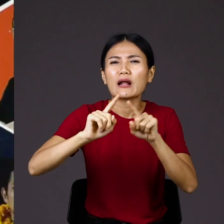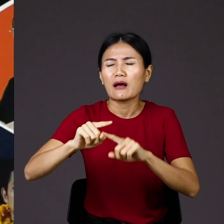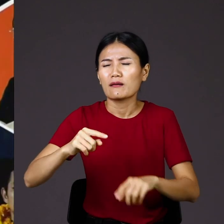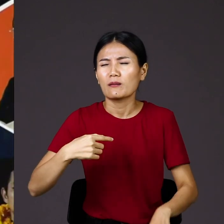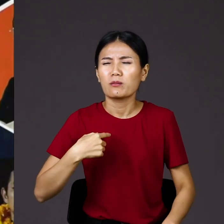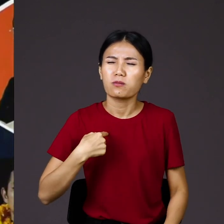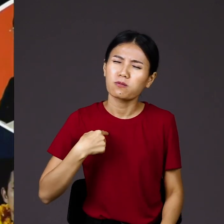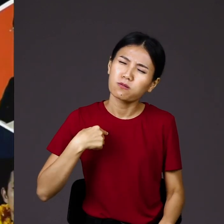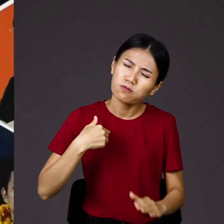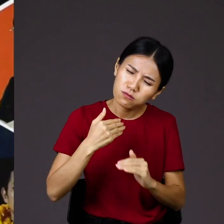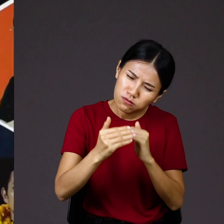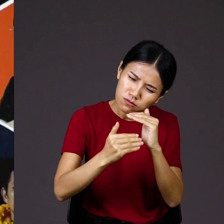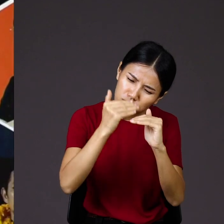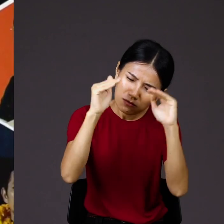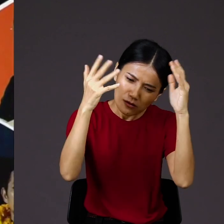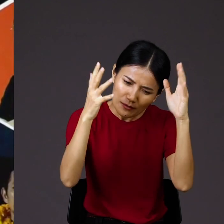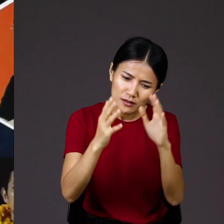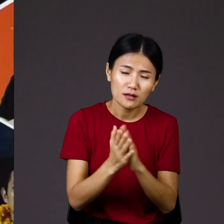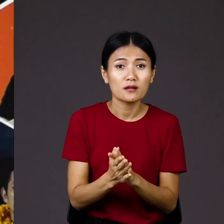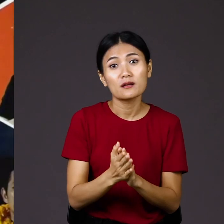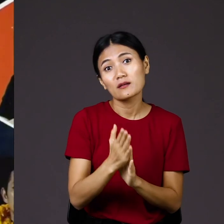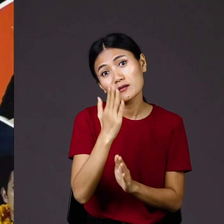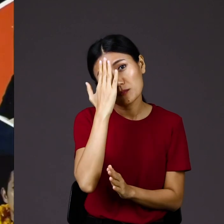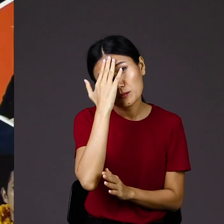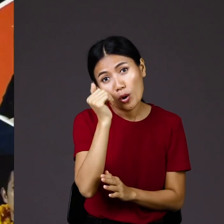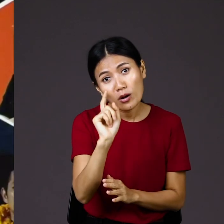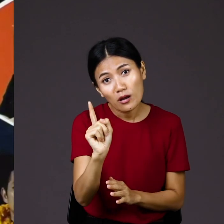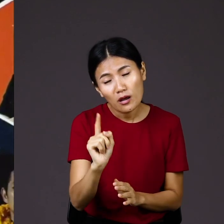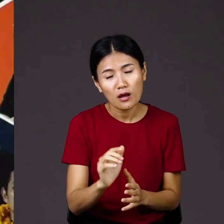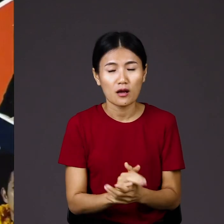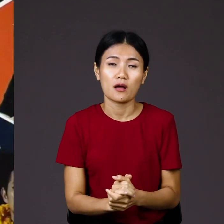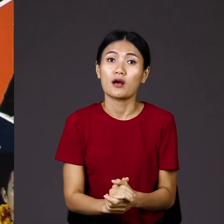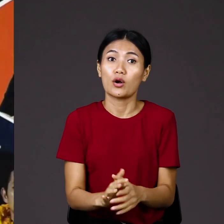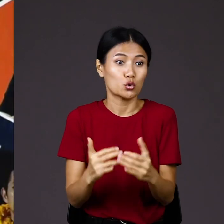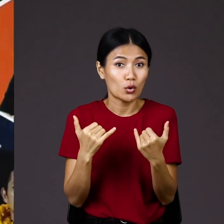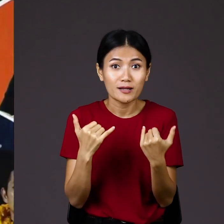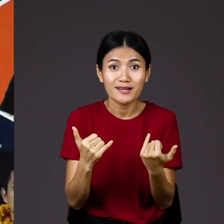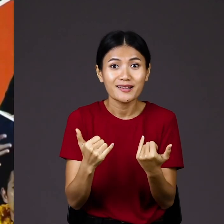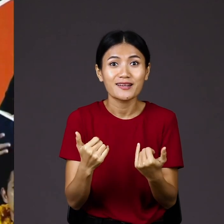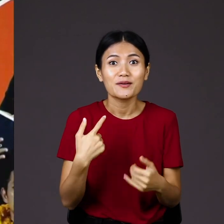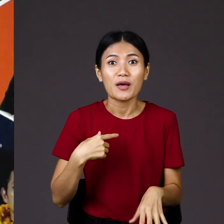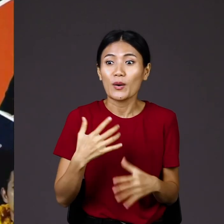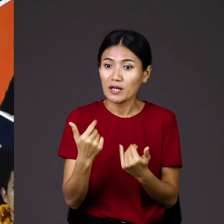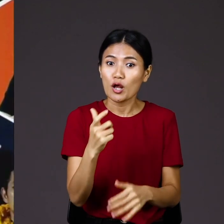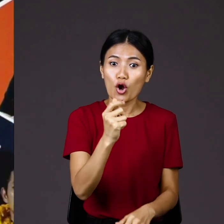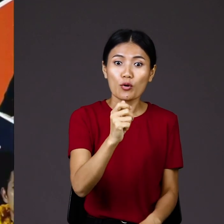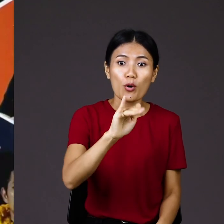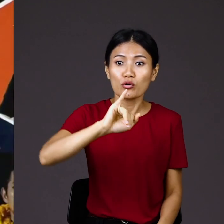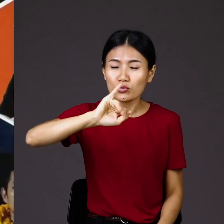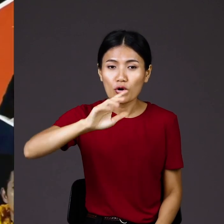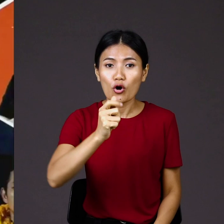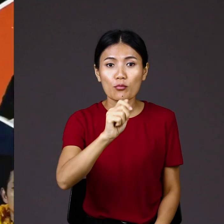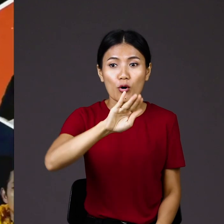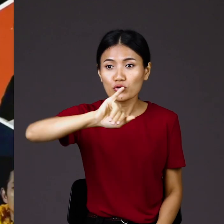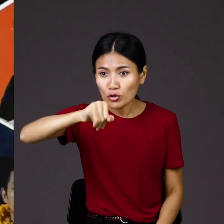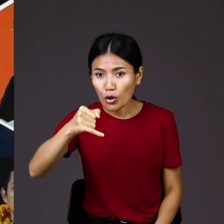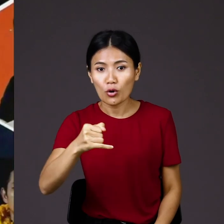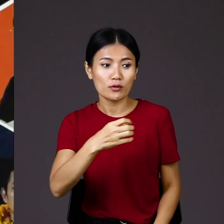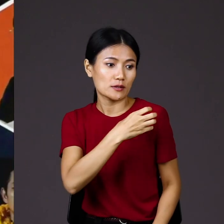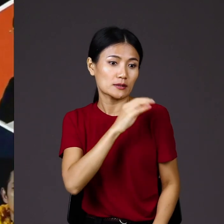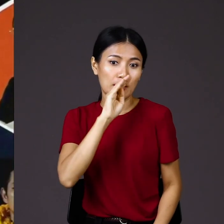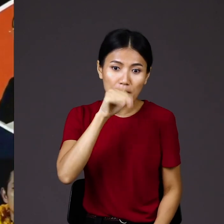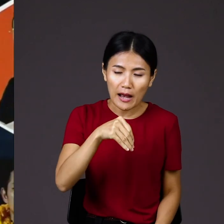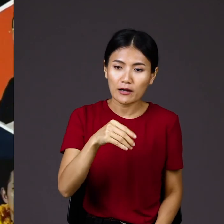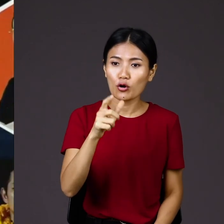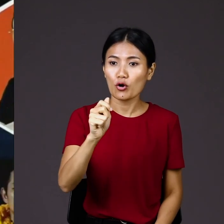พอผมพูดตรงนี้หมายถึงอะไรเราบอกว่าทุกวันนี้เราทยอยกระจายอำนาจแล้วนี่มีอบจ.